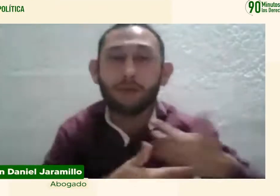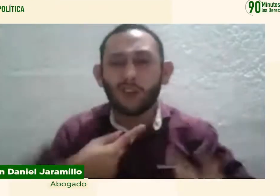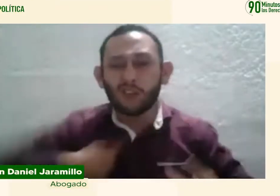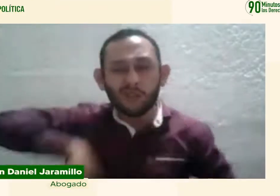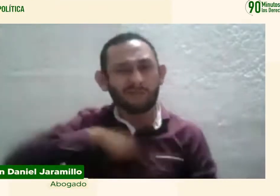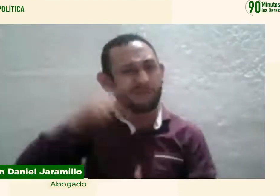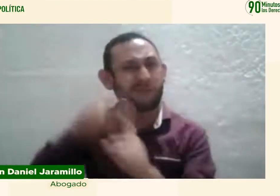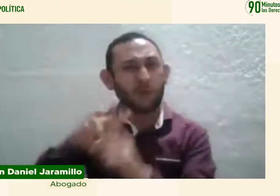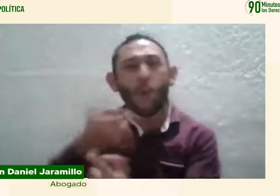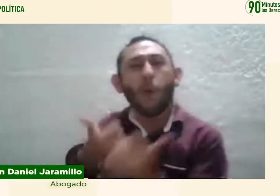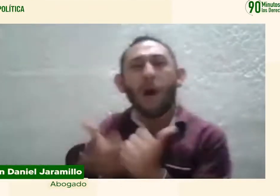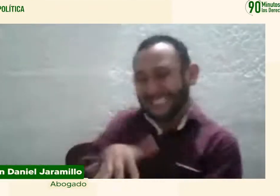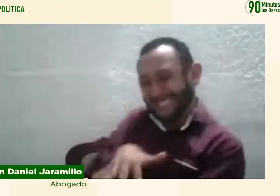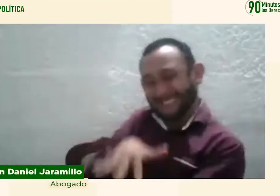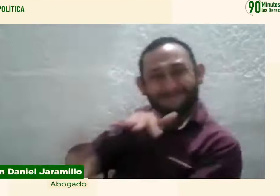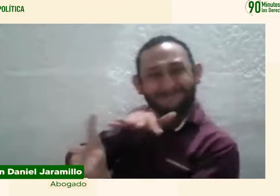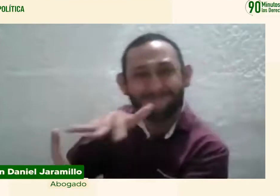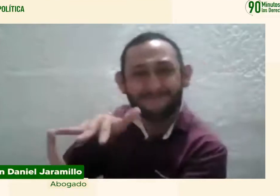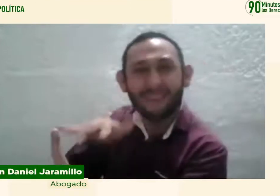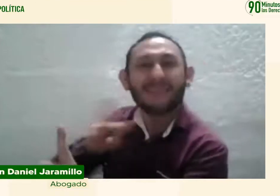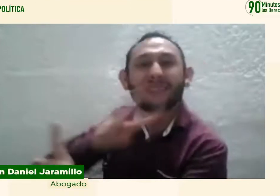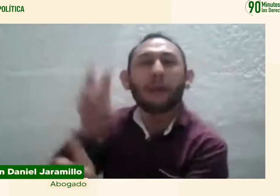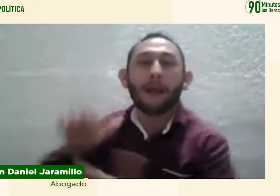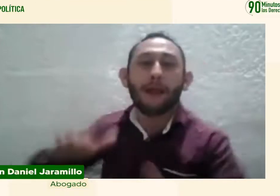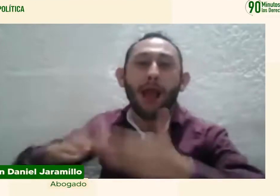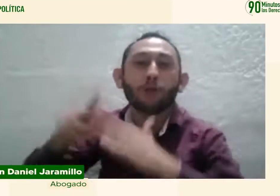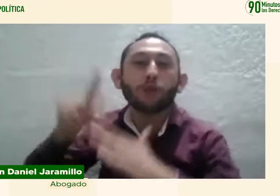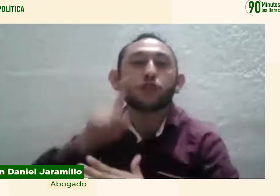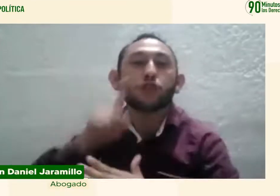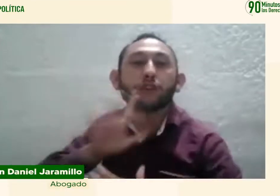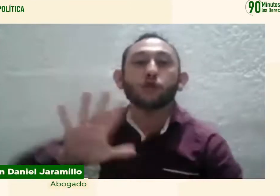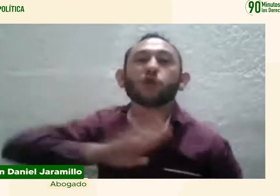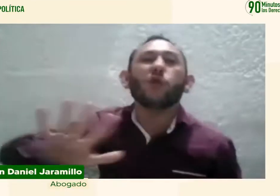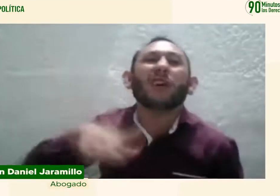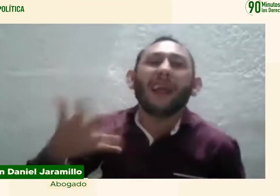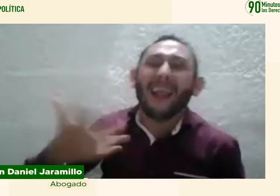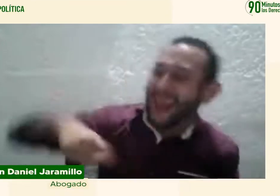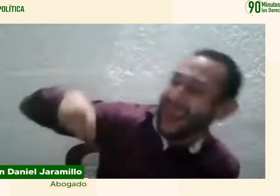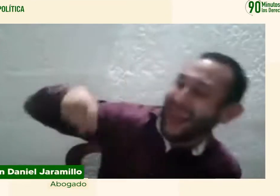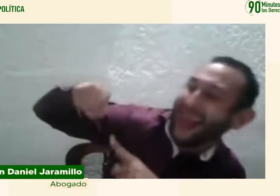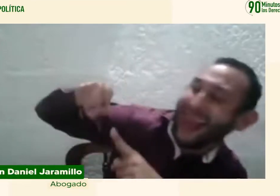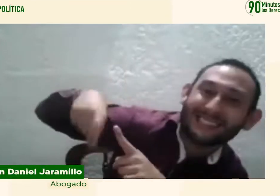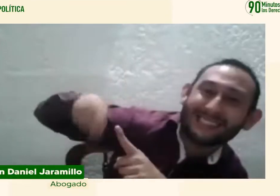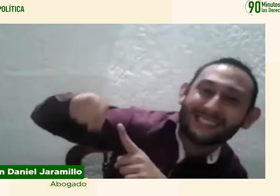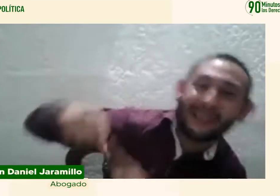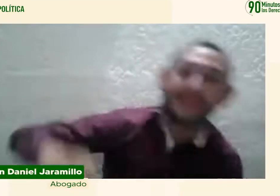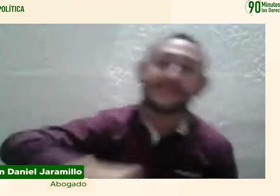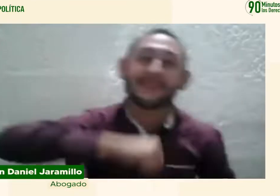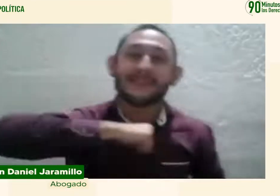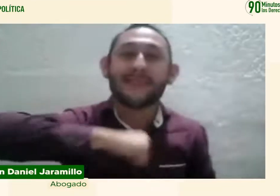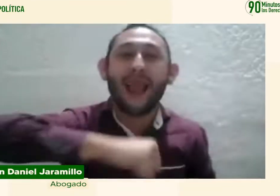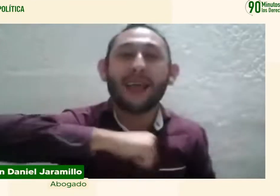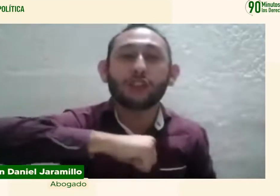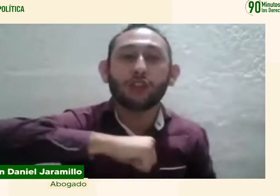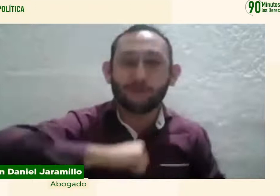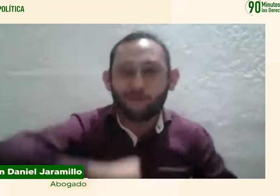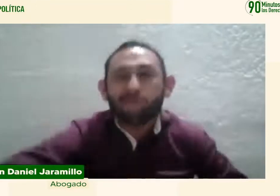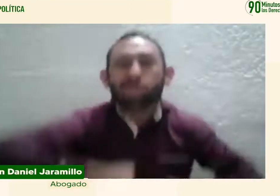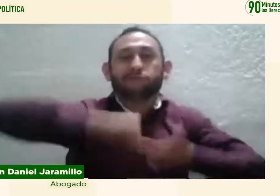sino que somos libres y podemos proceder de esta misma forma generando incidencia para que netamente a la comunidad sorda con base a una